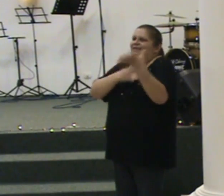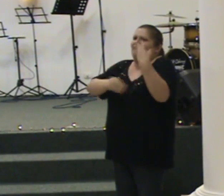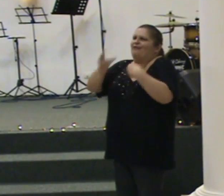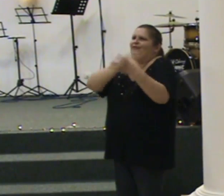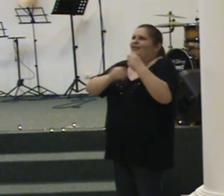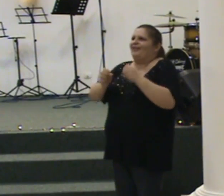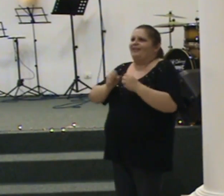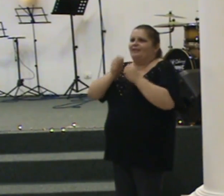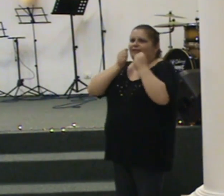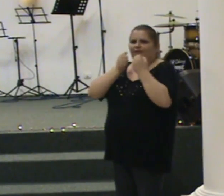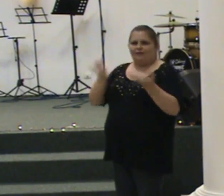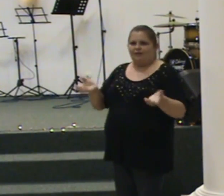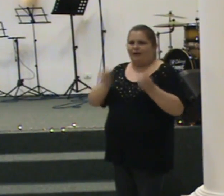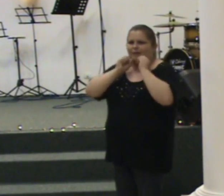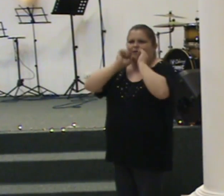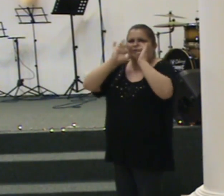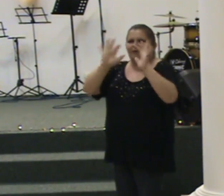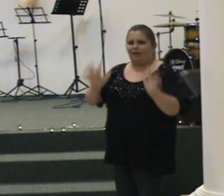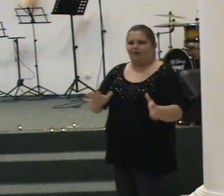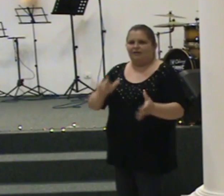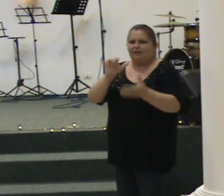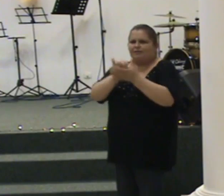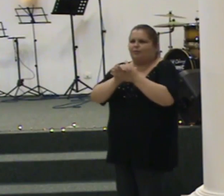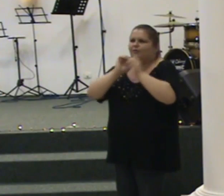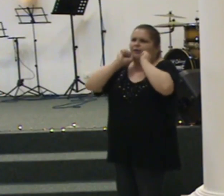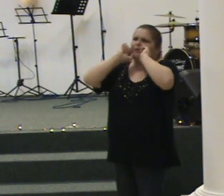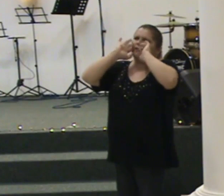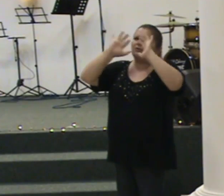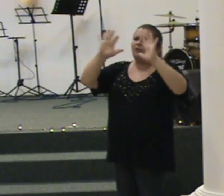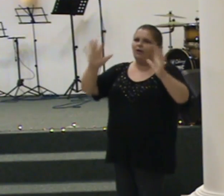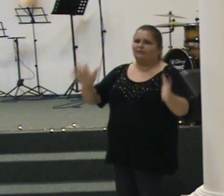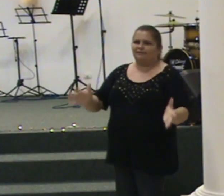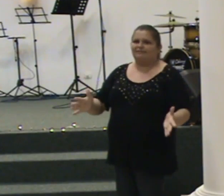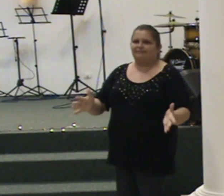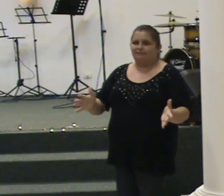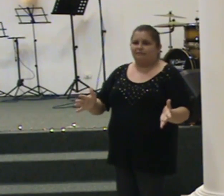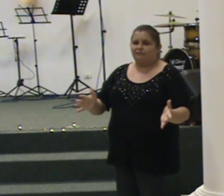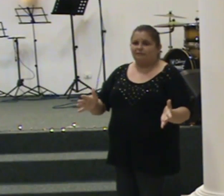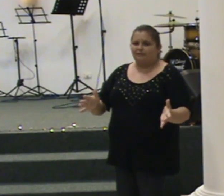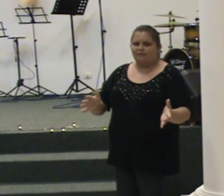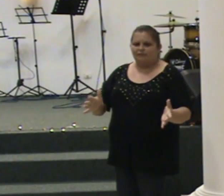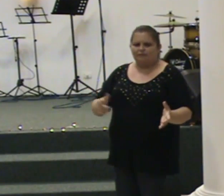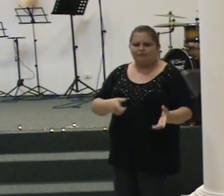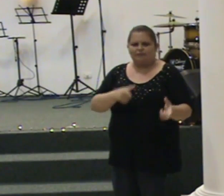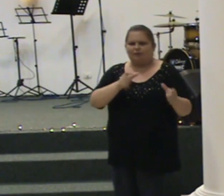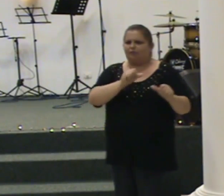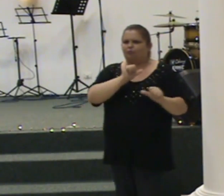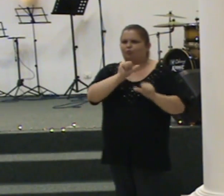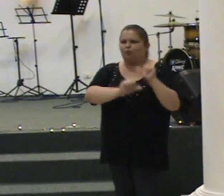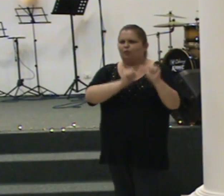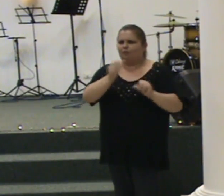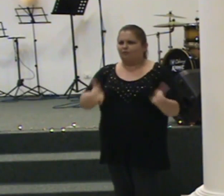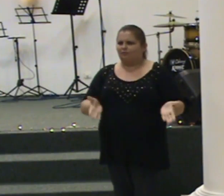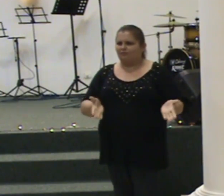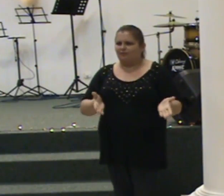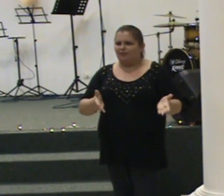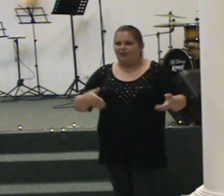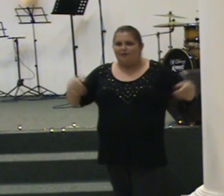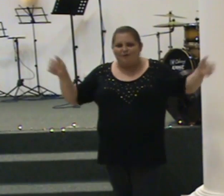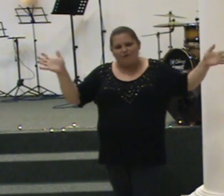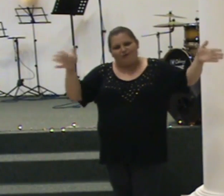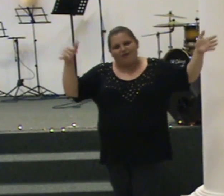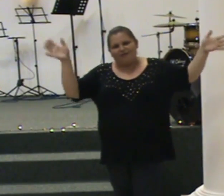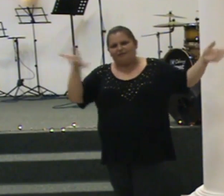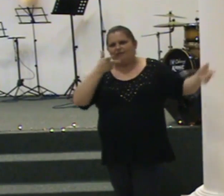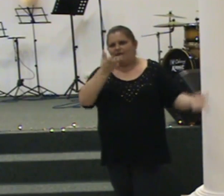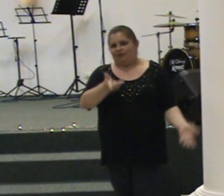mãe abençoada, né? Ser uma esposa abençoada. De repente, irmãos, vem o anjo e fala para